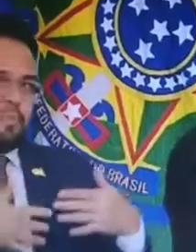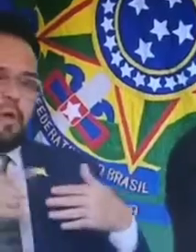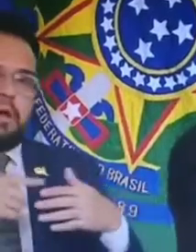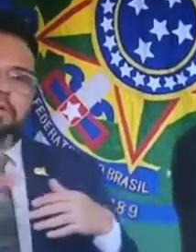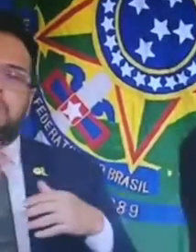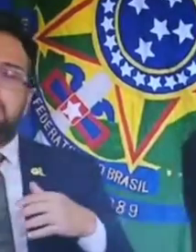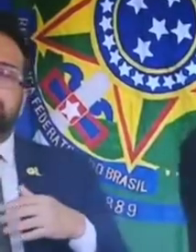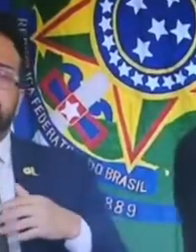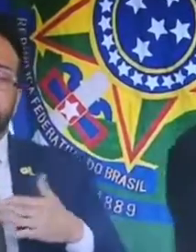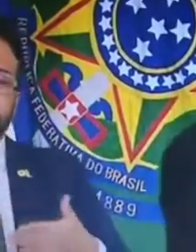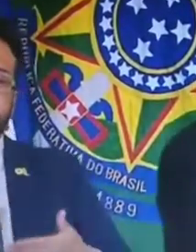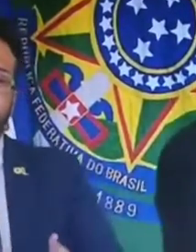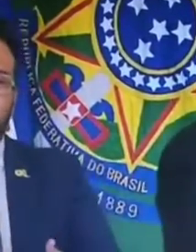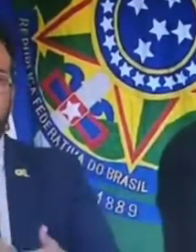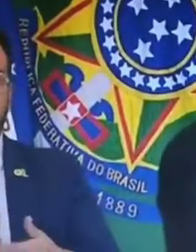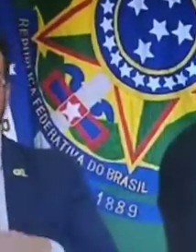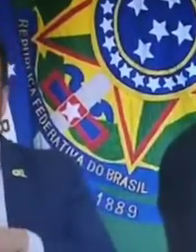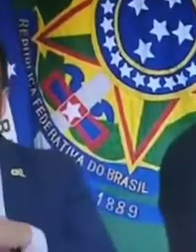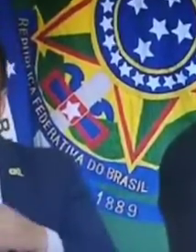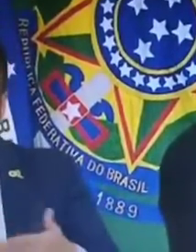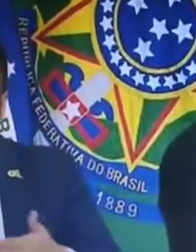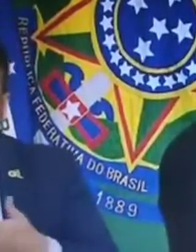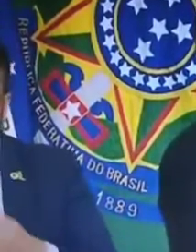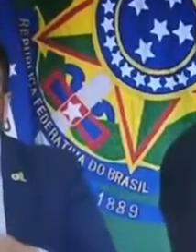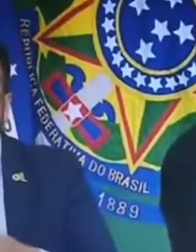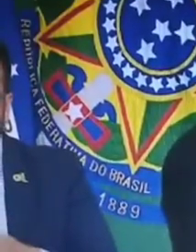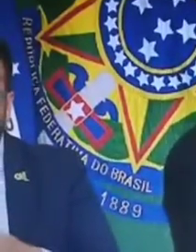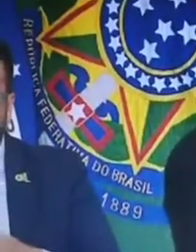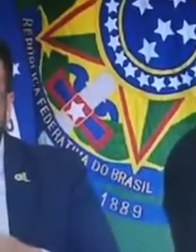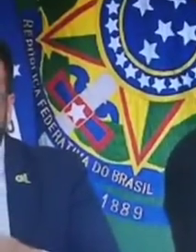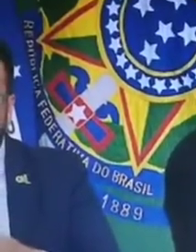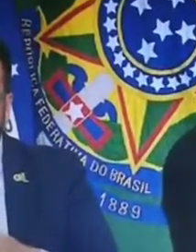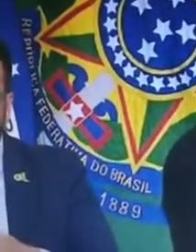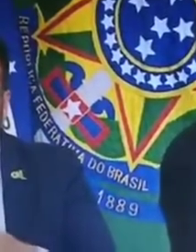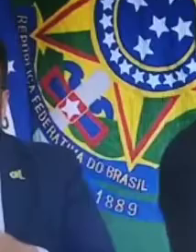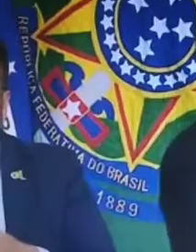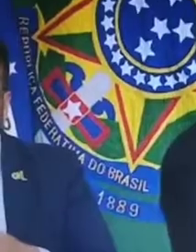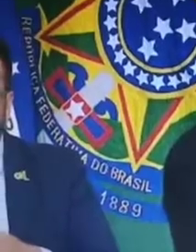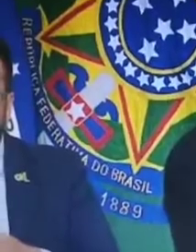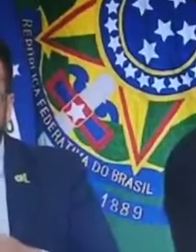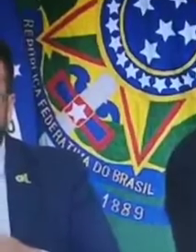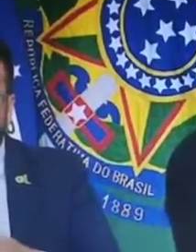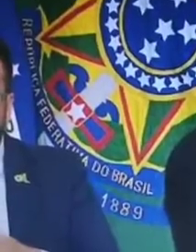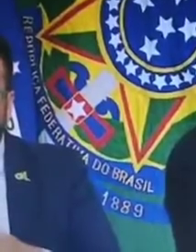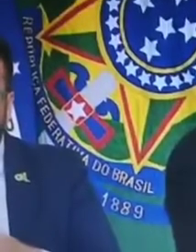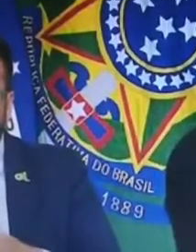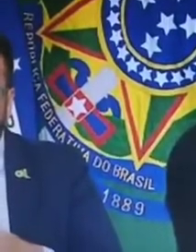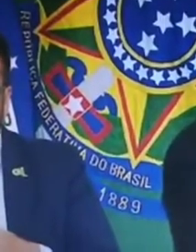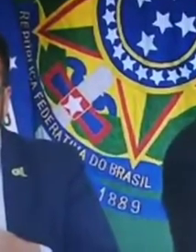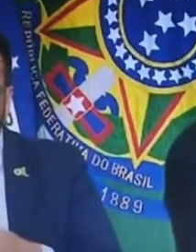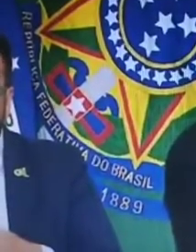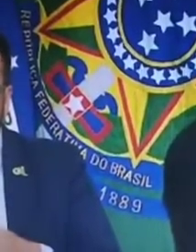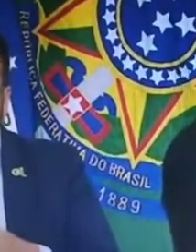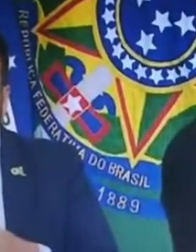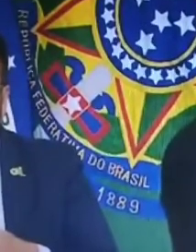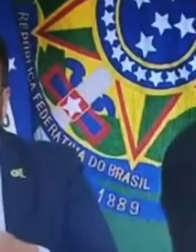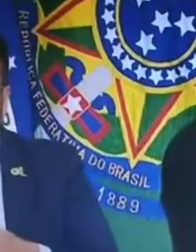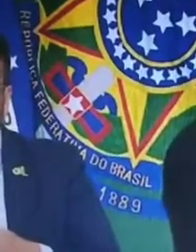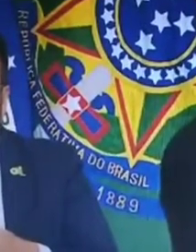daqui a poucos dias, 600 mil mortos. Isso,